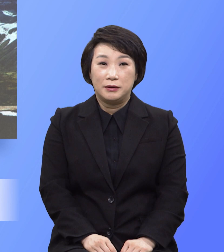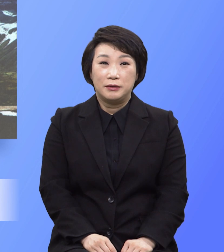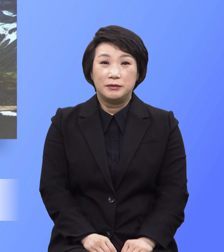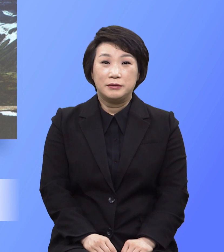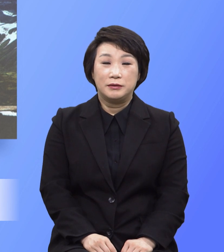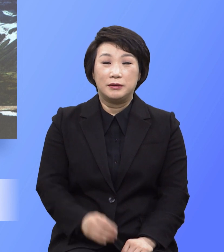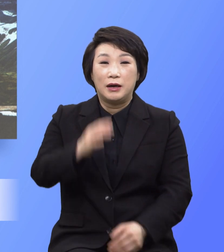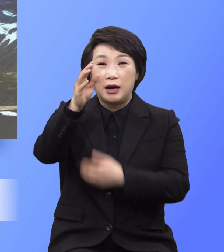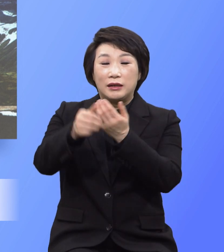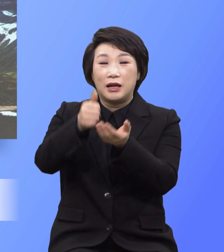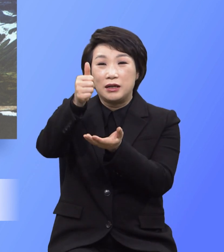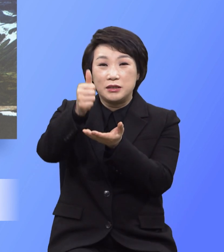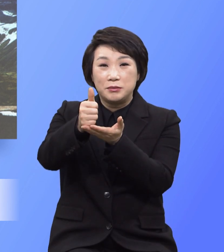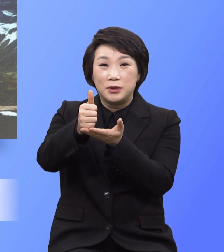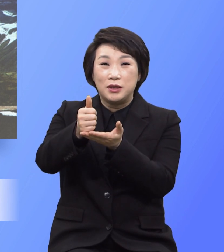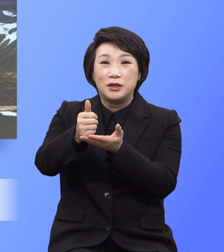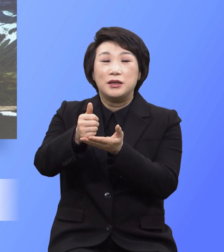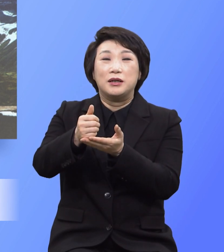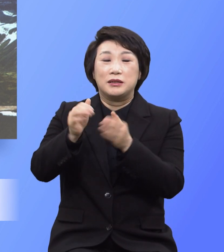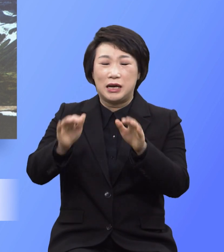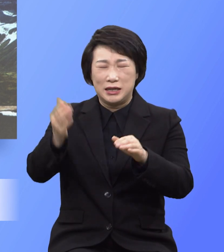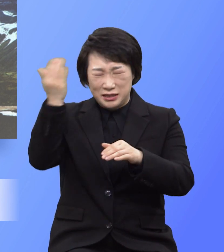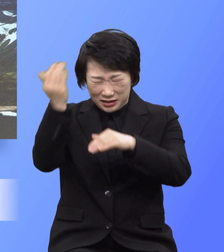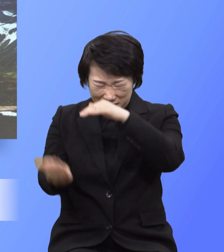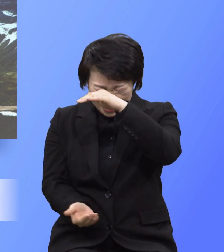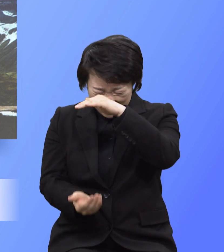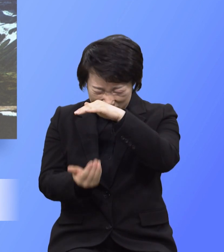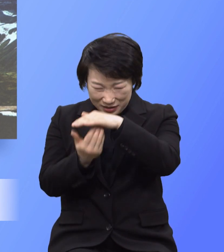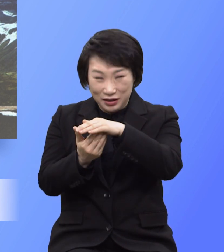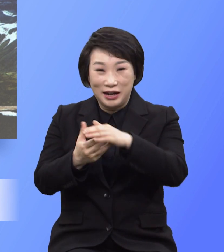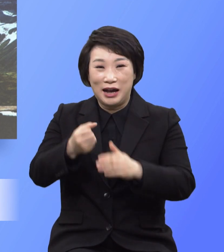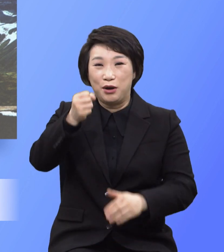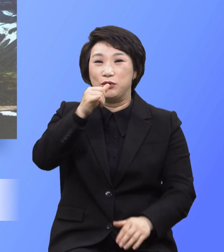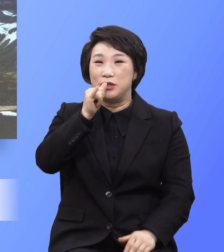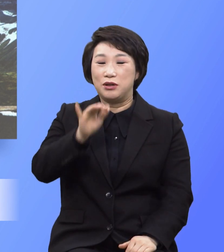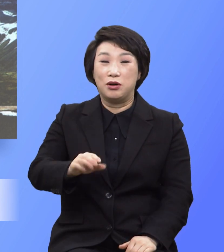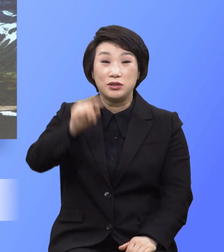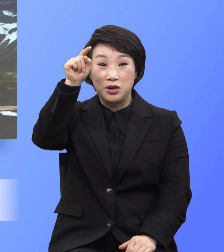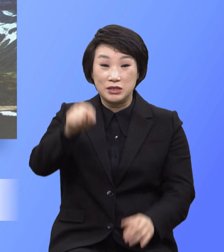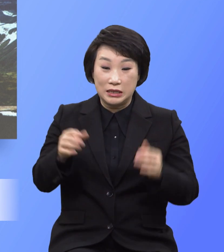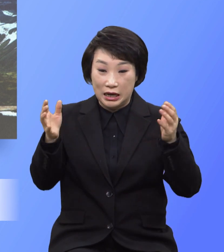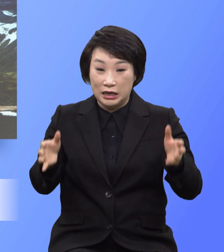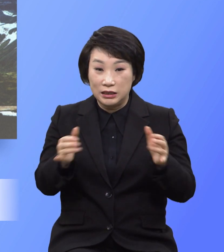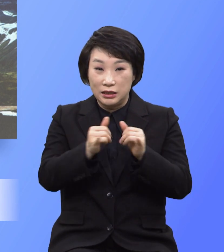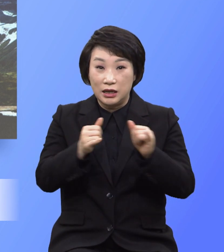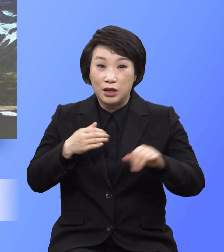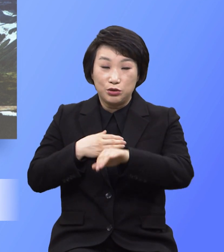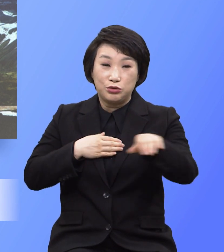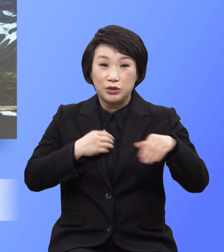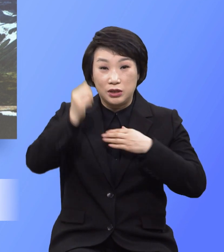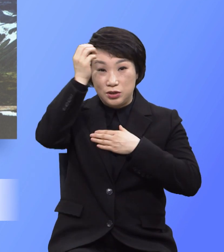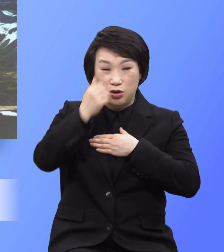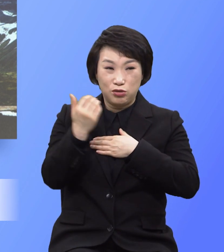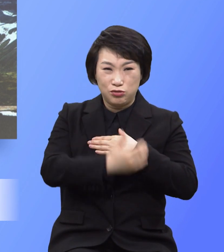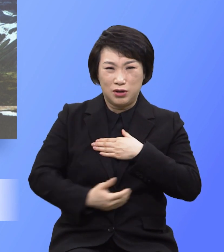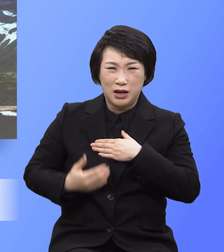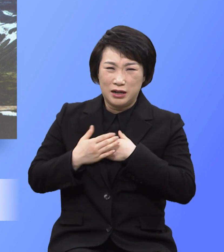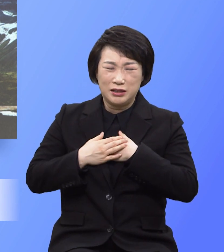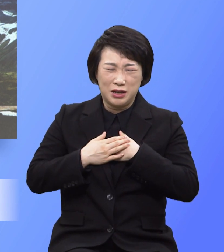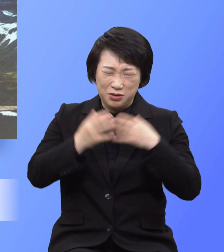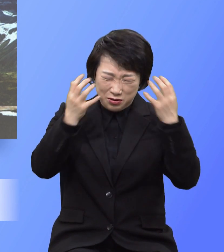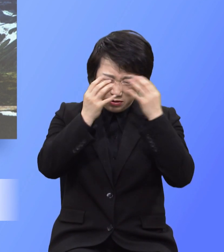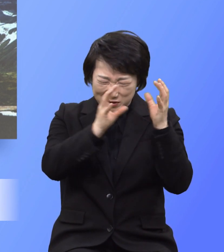하나님은 전지하신 지식으로 천지간의 인간의 영육간의